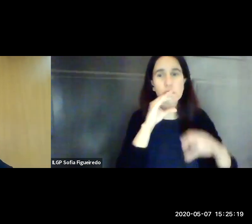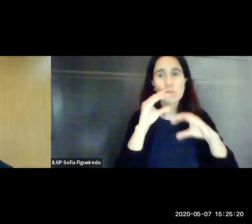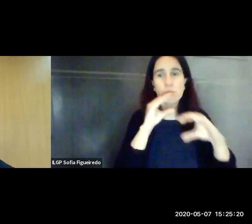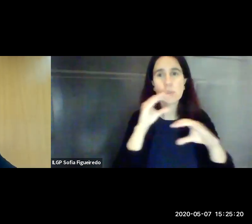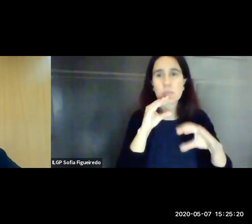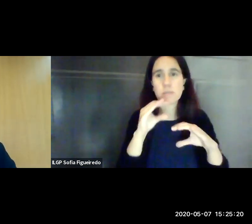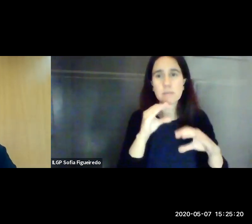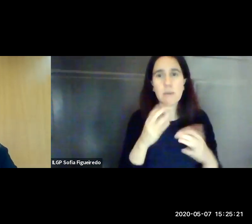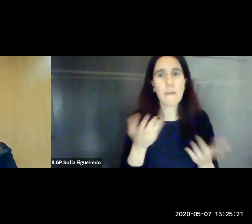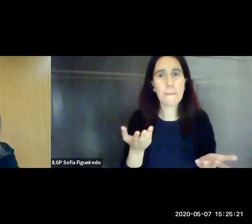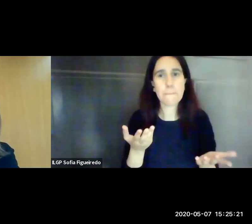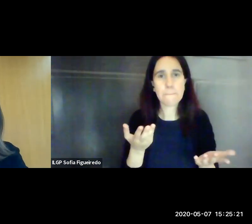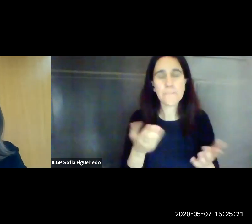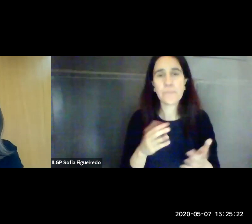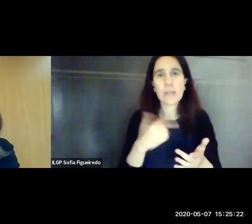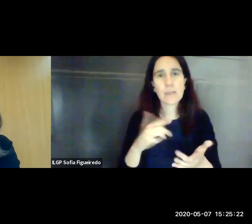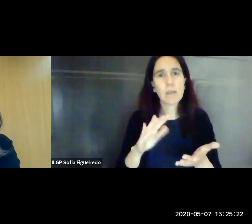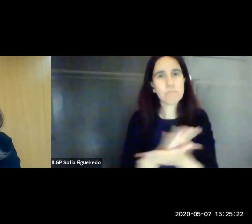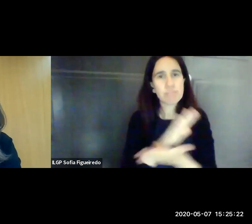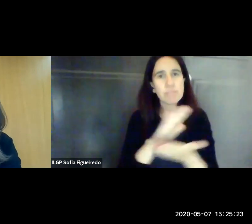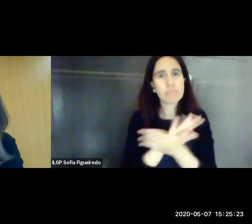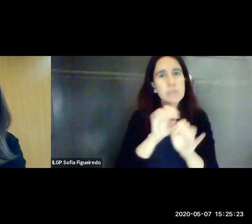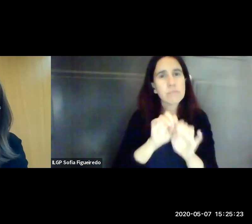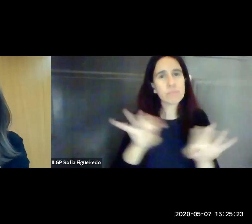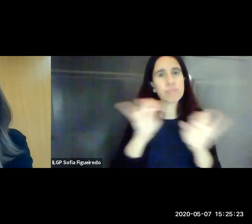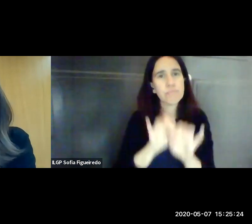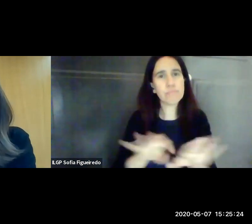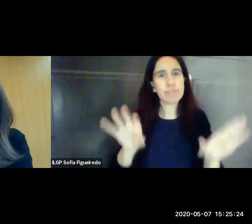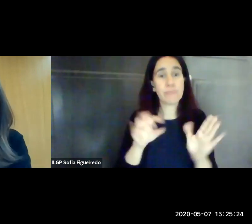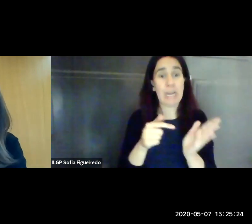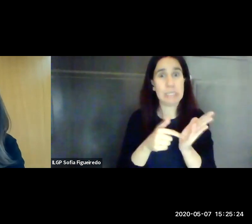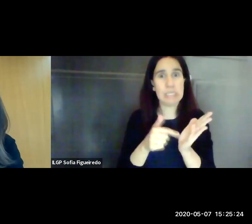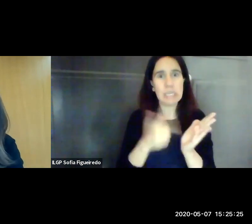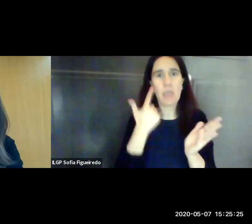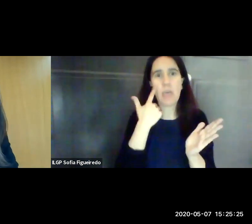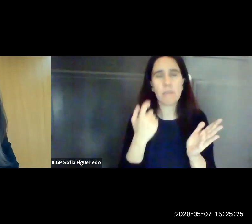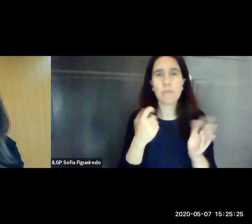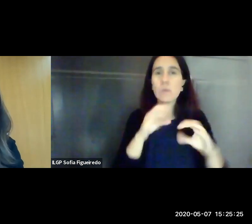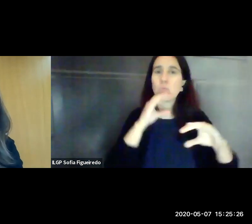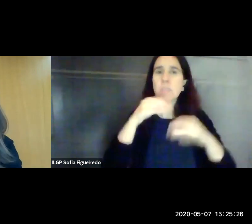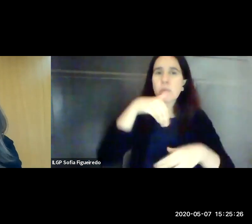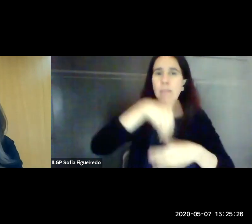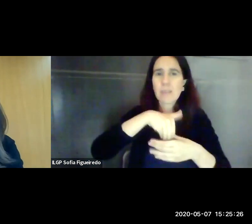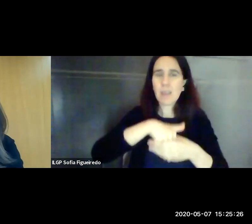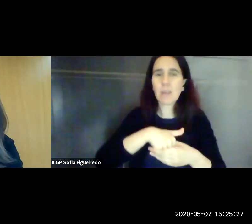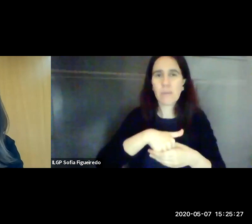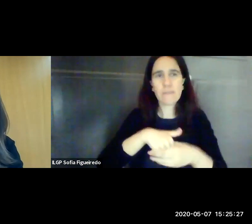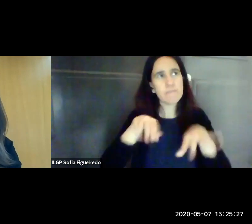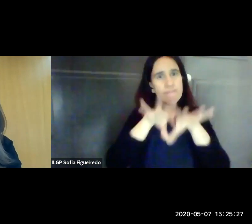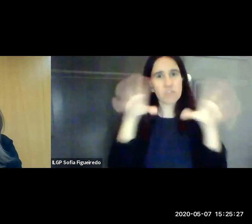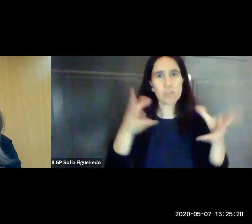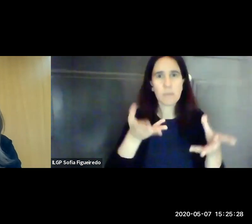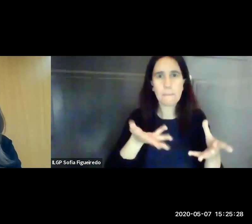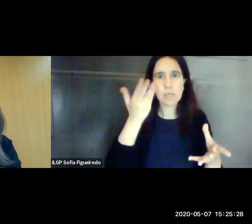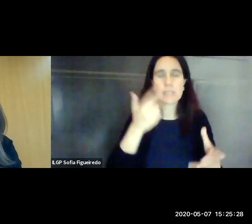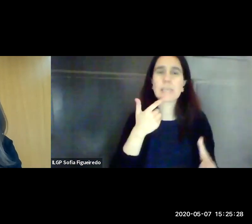é a newsletter e é provavelmente em termos de comunicação interna, o canal mais generalista, ou